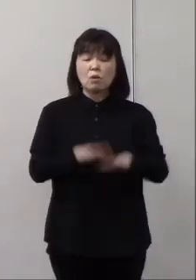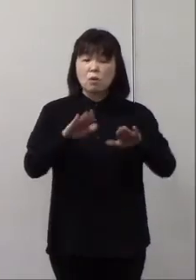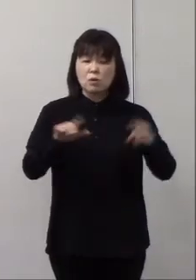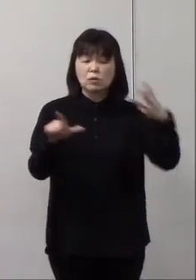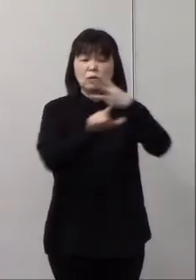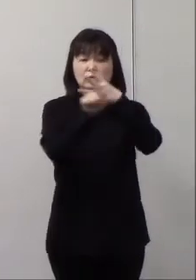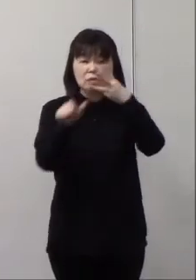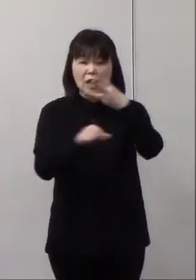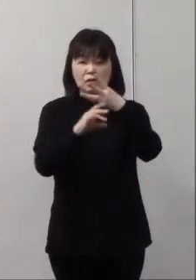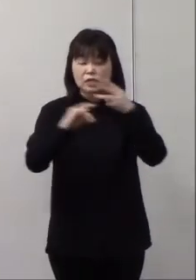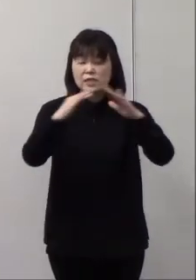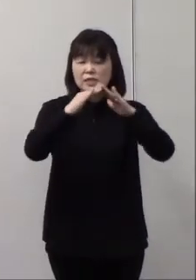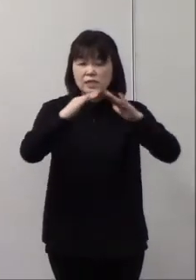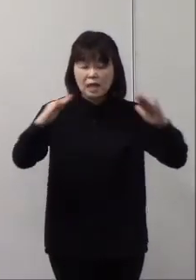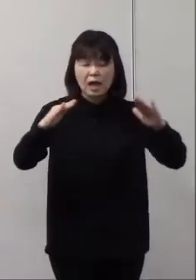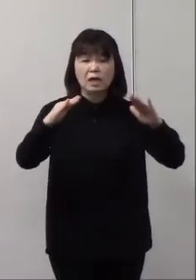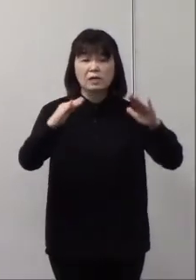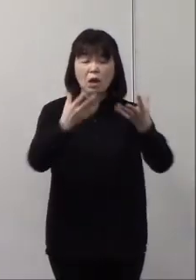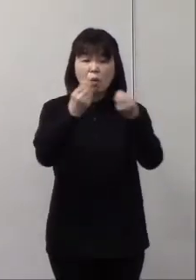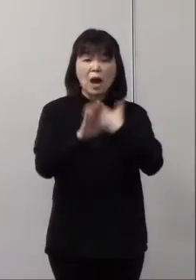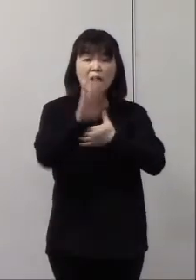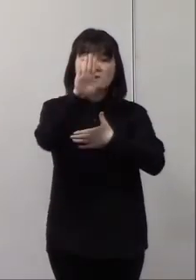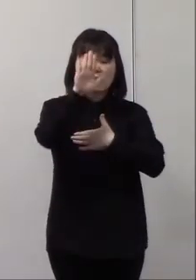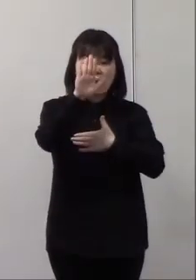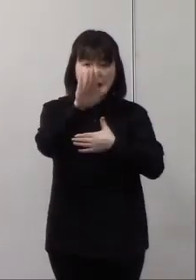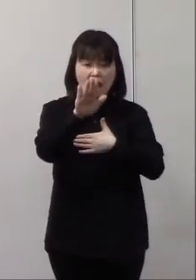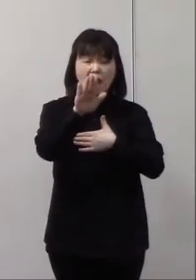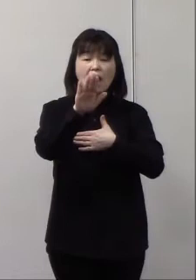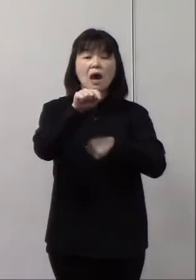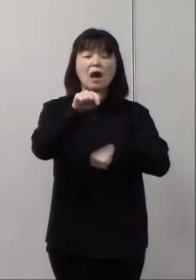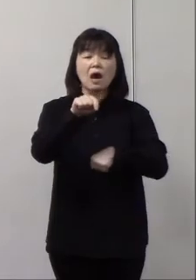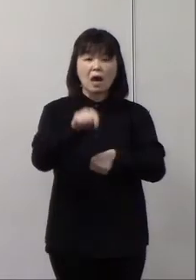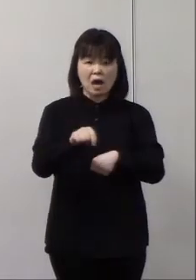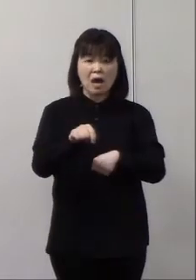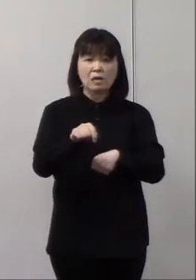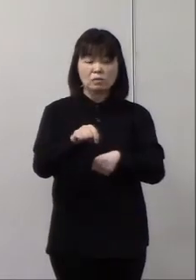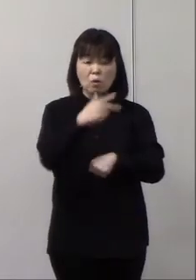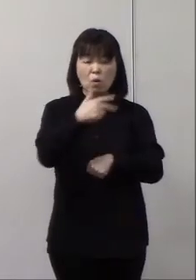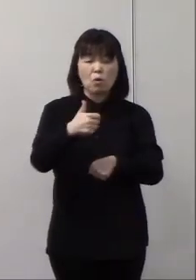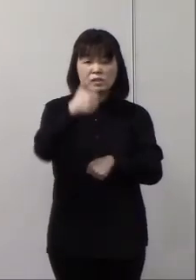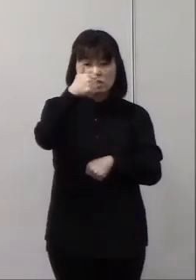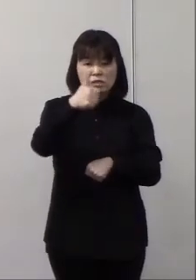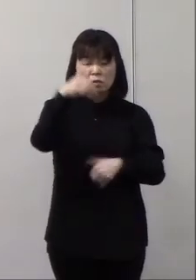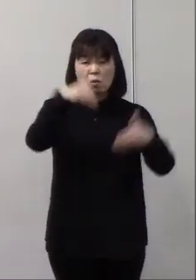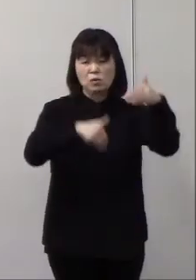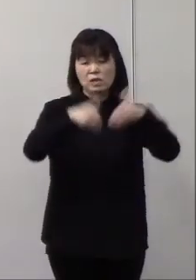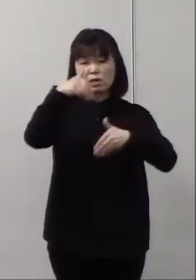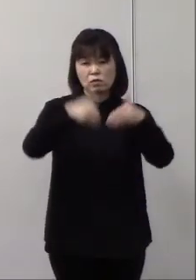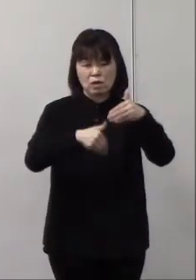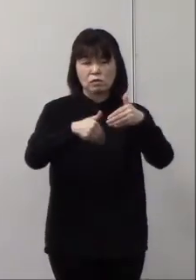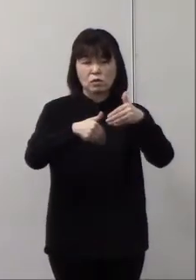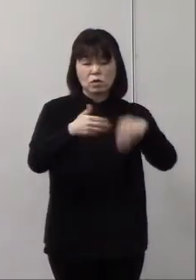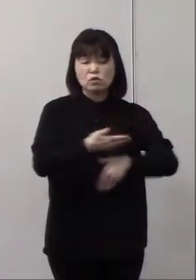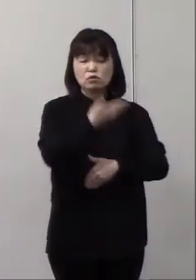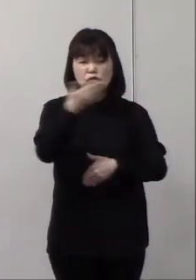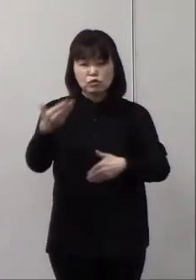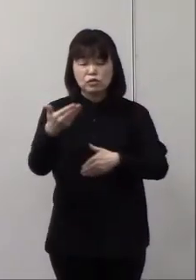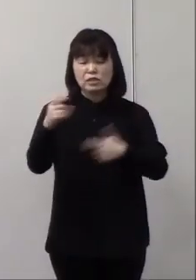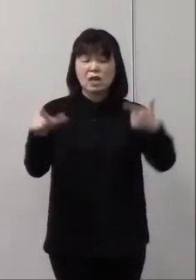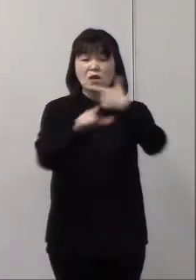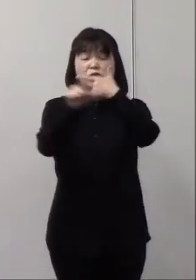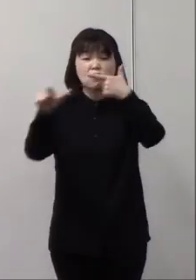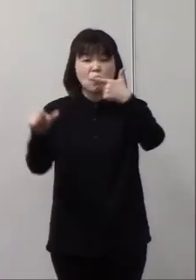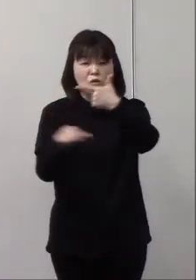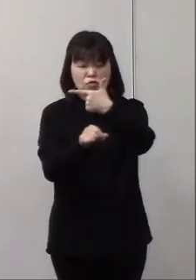が終われば、改選等もありますので、次は6月議会ということになる。で、そこでは遅いんじゃないか